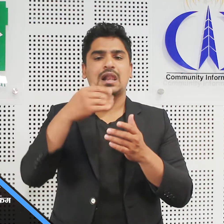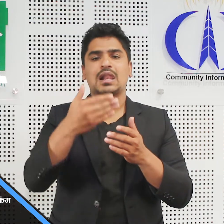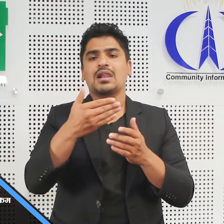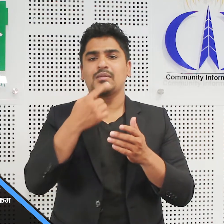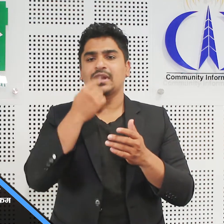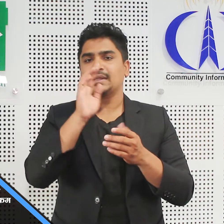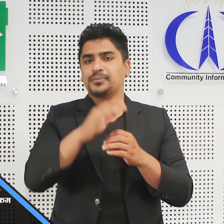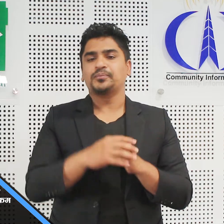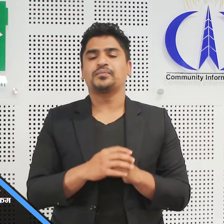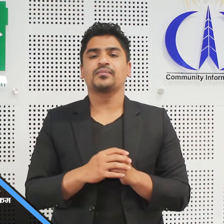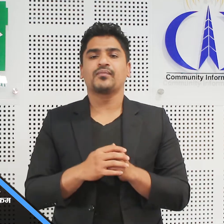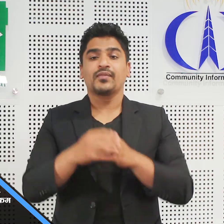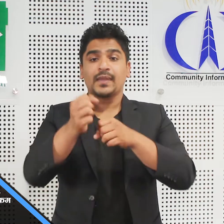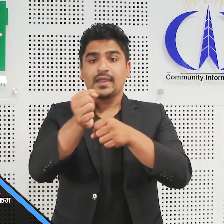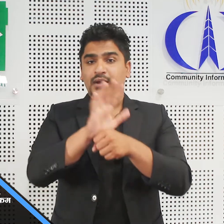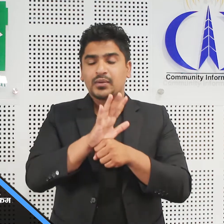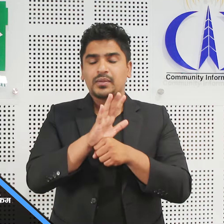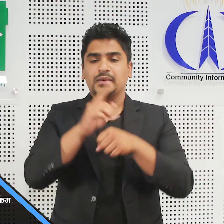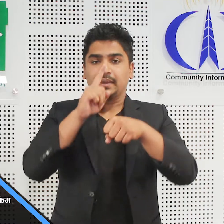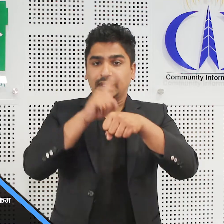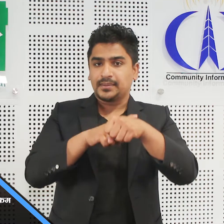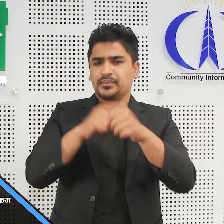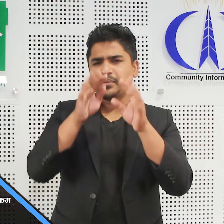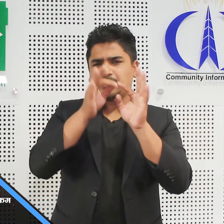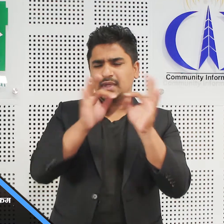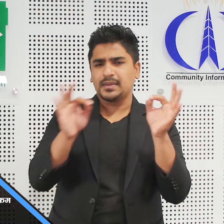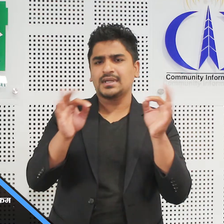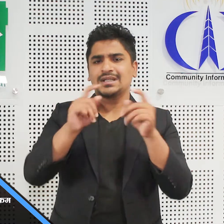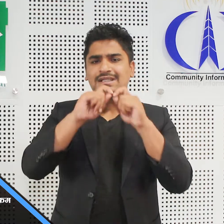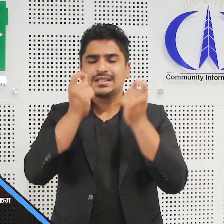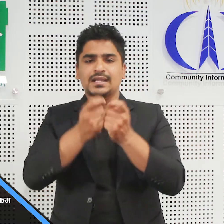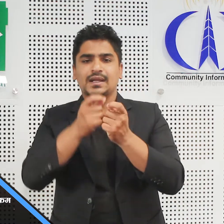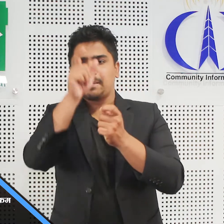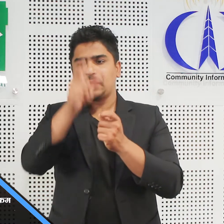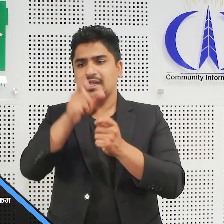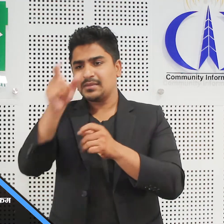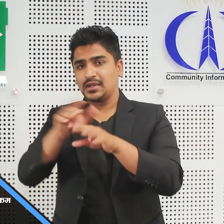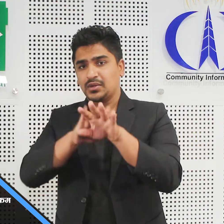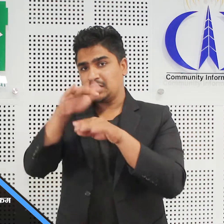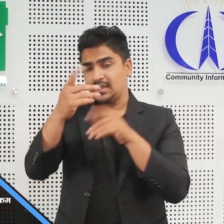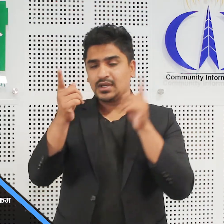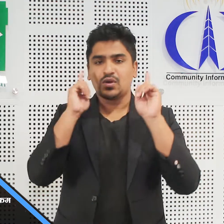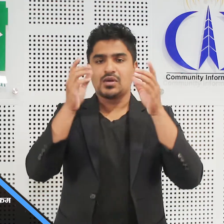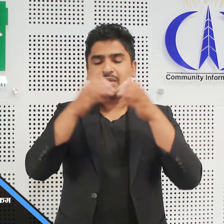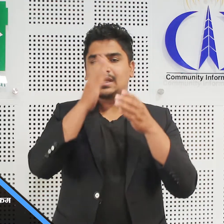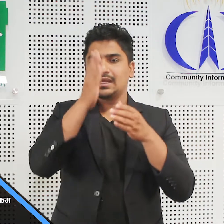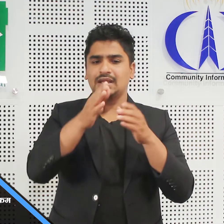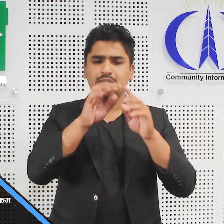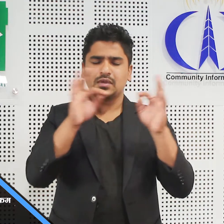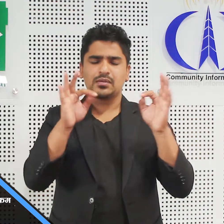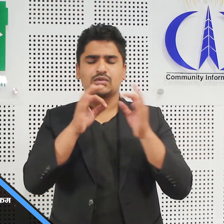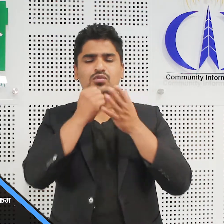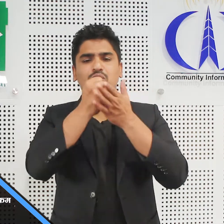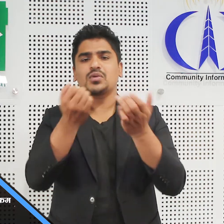विरेन्द्रनगर नगरपालिकाका प्रशासकीय अधिकृत टीकाराम ढकालको भनाई छ। हामीले कोभिडको बेलामा